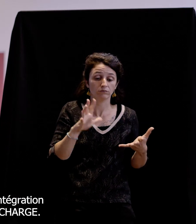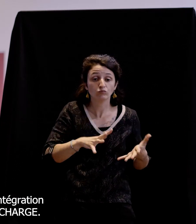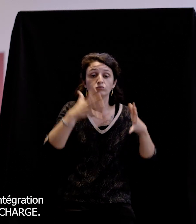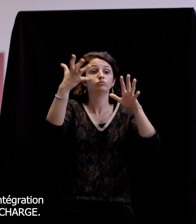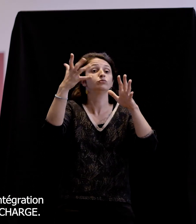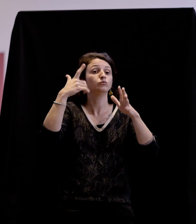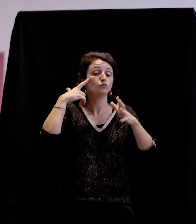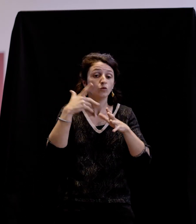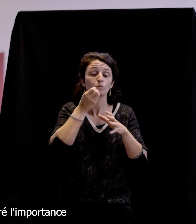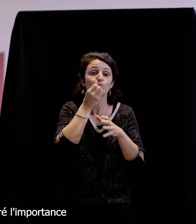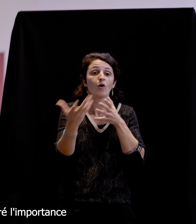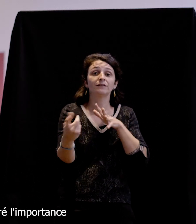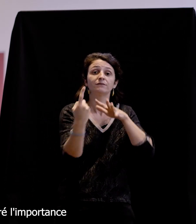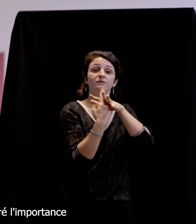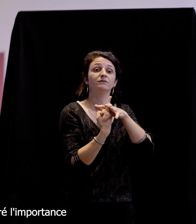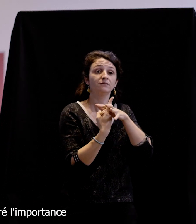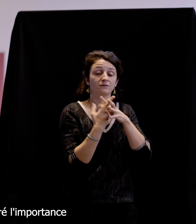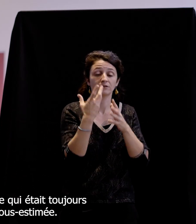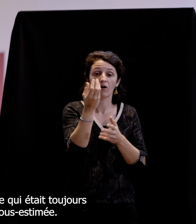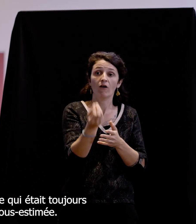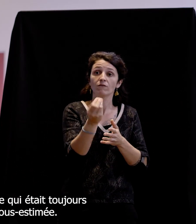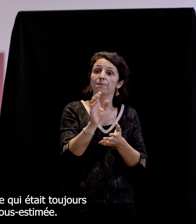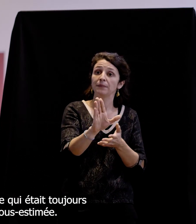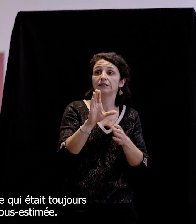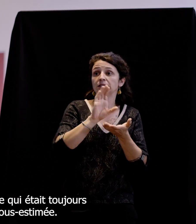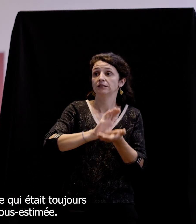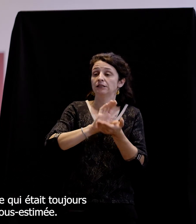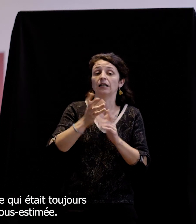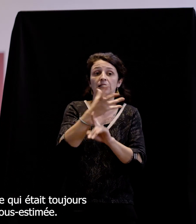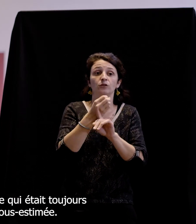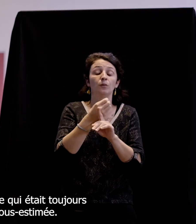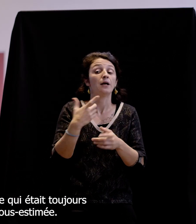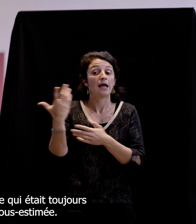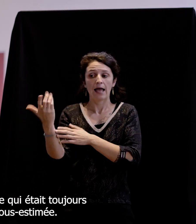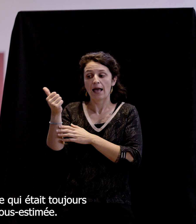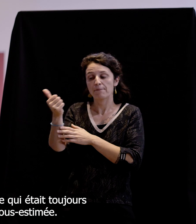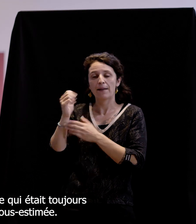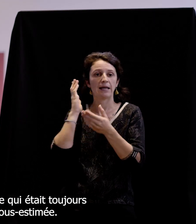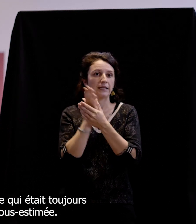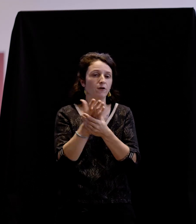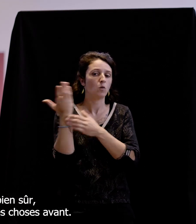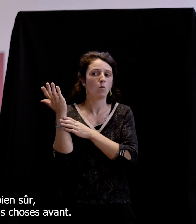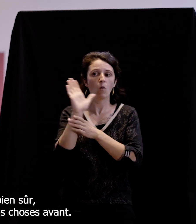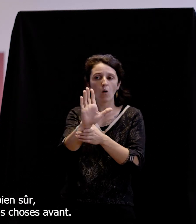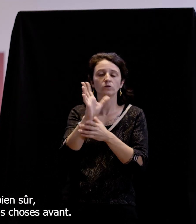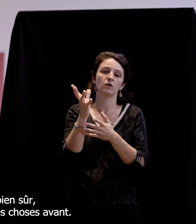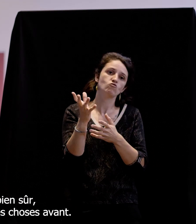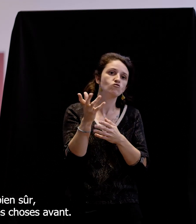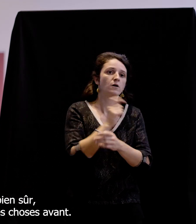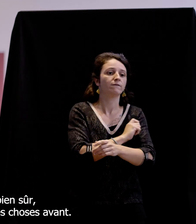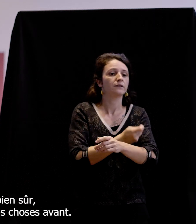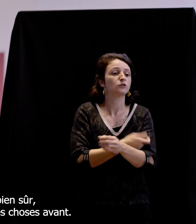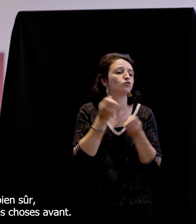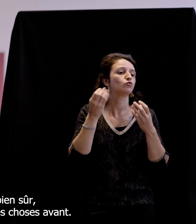des enfants charges. Donc, elle a montré l'importance de l'éducation physique qui était toujours complètement sous-estimée parce que, bien sûr,